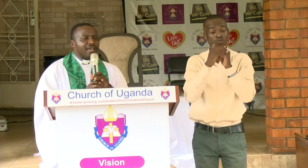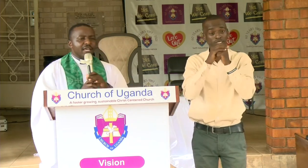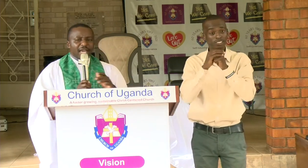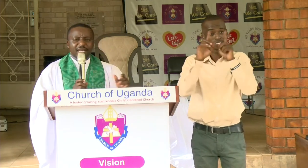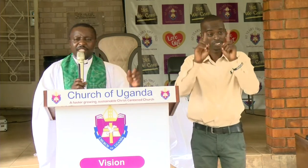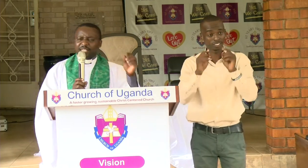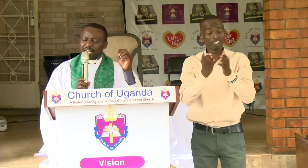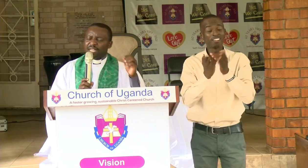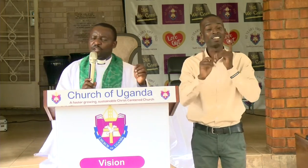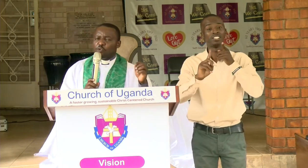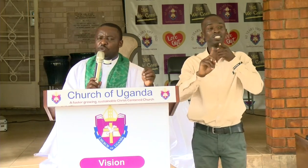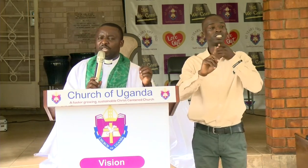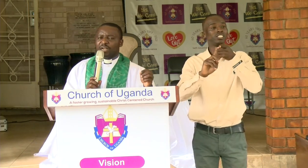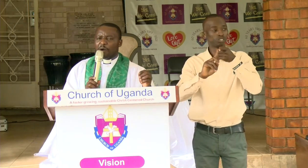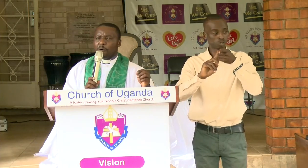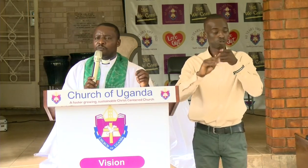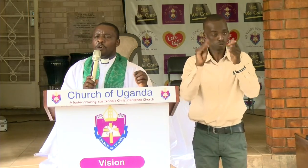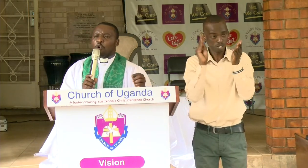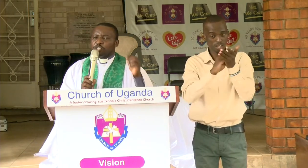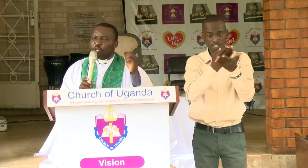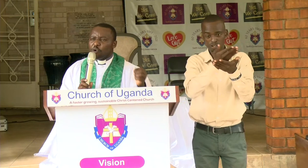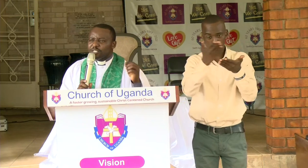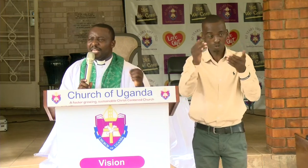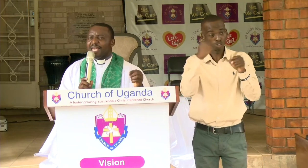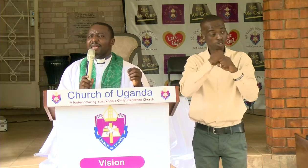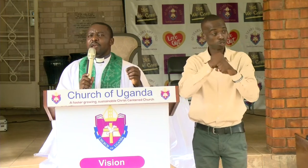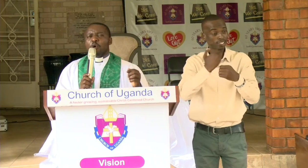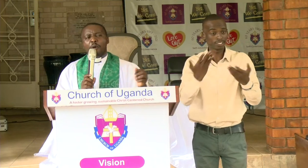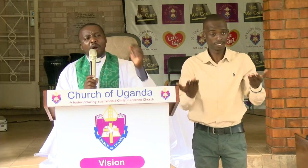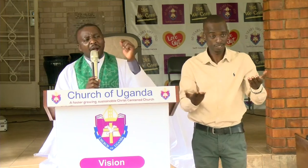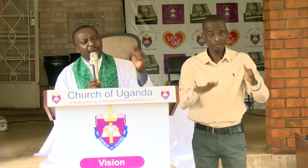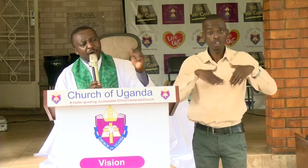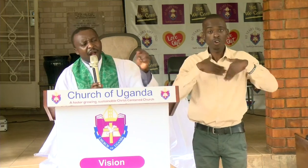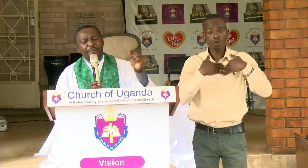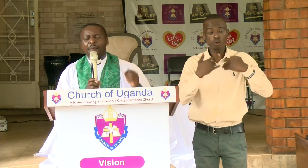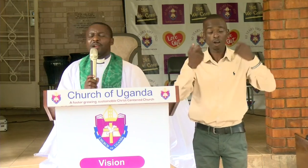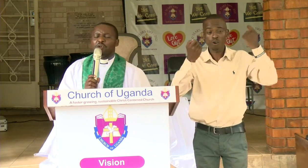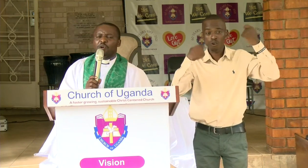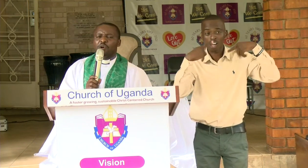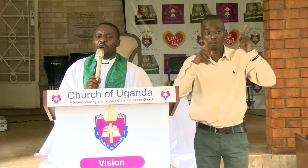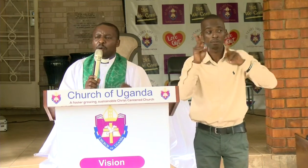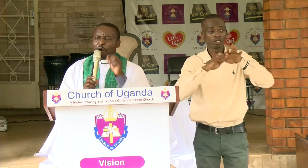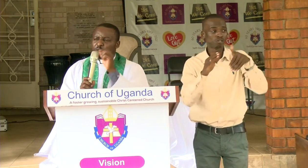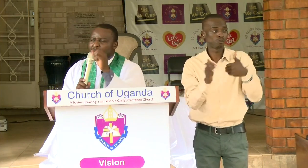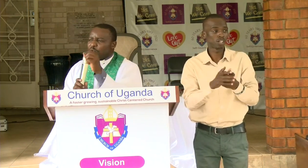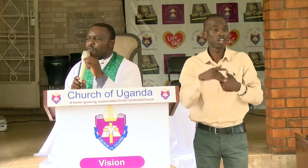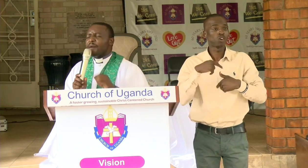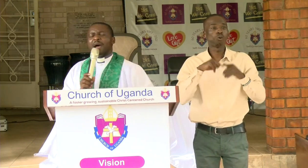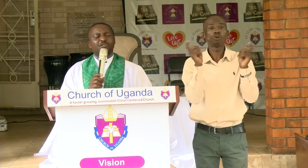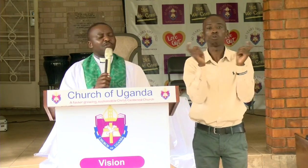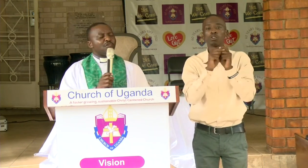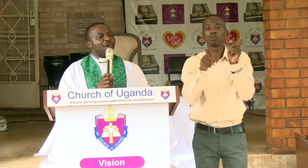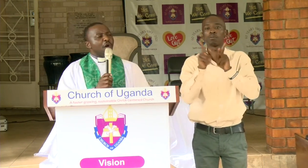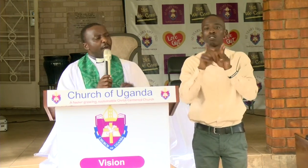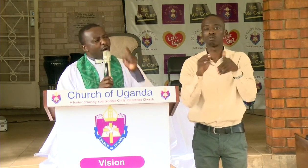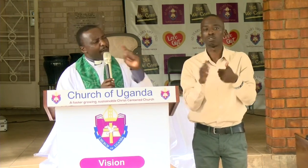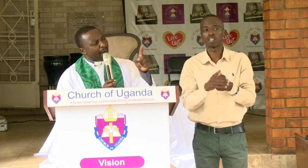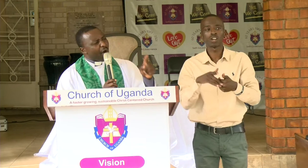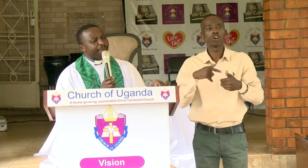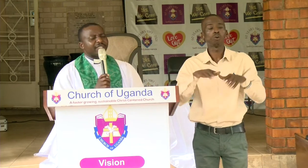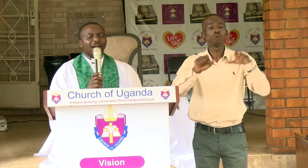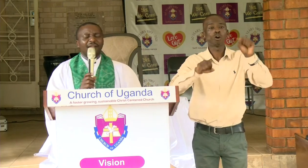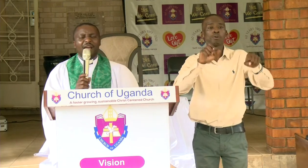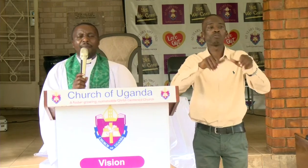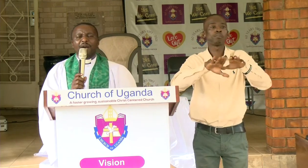omusinziza yaline kigenderero kutekawo okikoze oba okabya bukabya banno oba olumya bulumya abantu oba